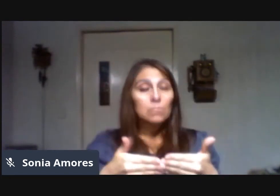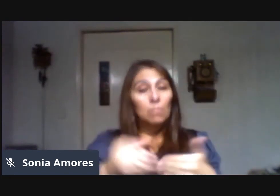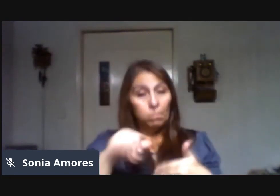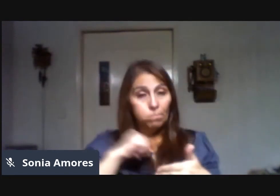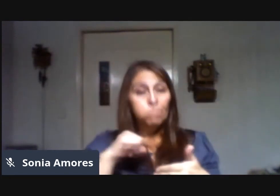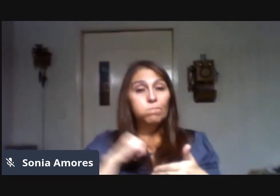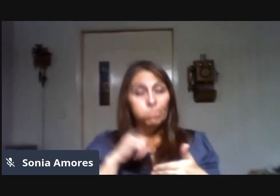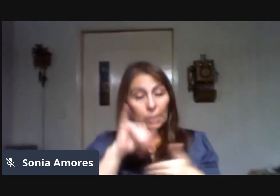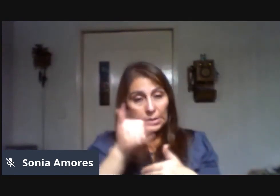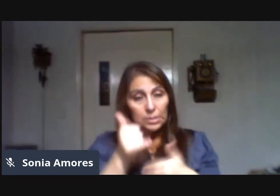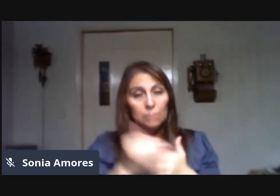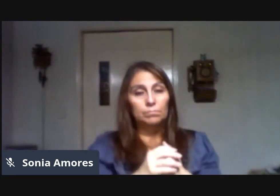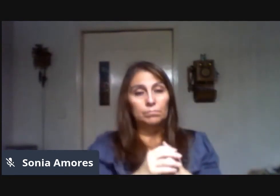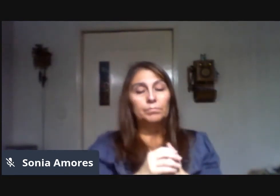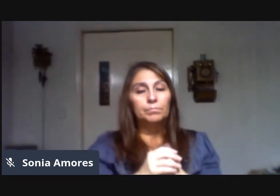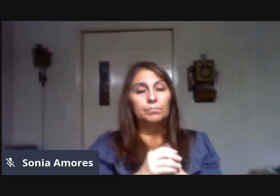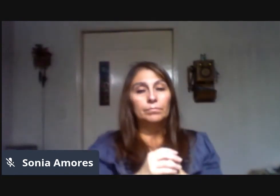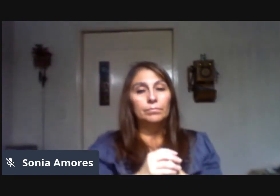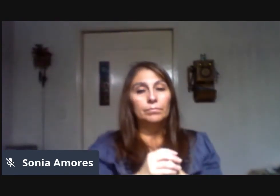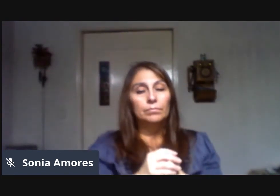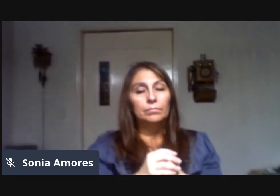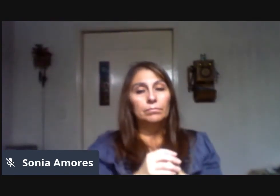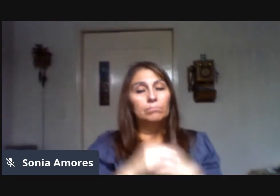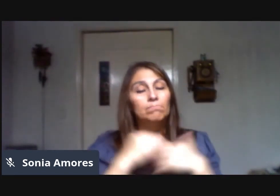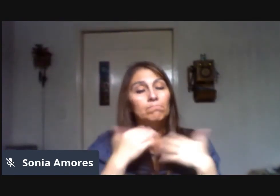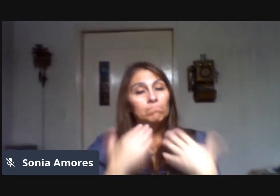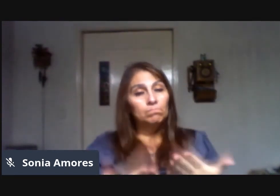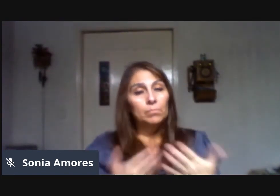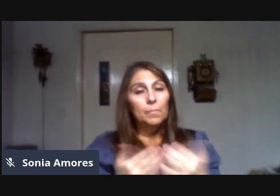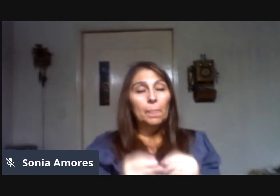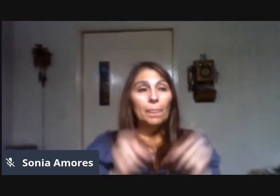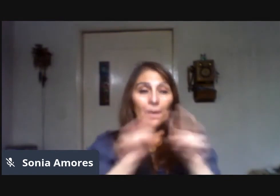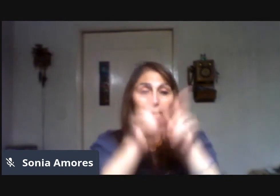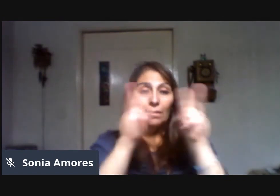Entonces, este tema de las manifestaciones